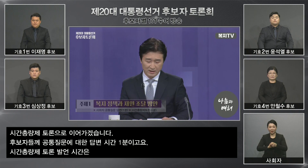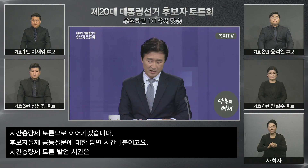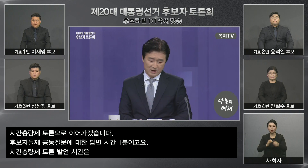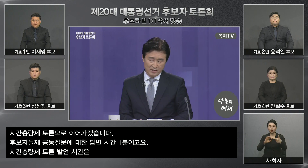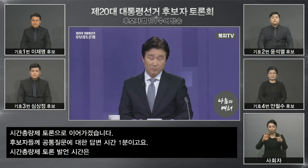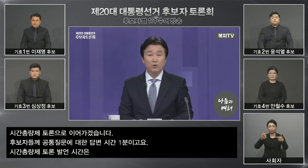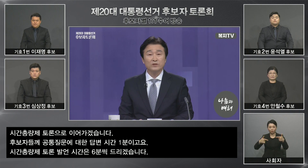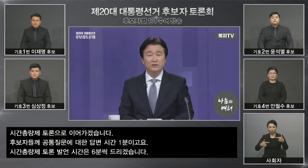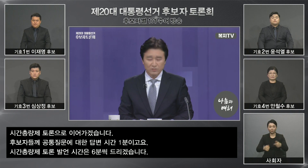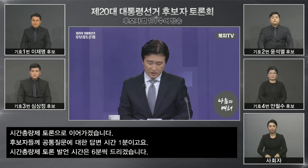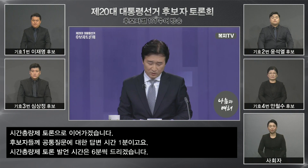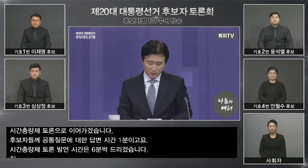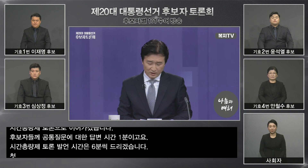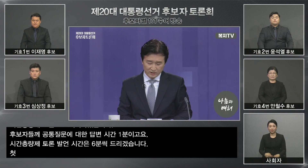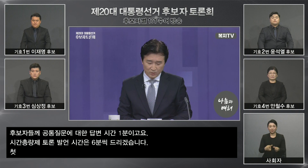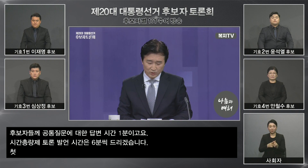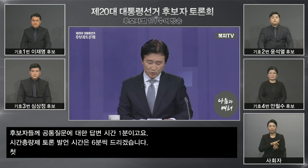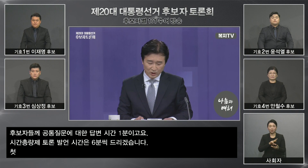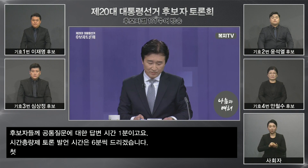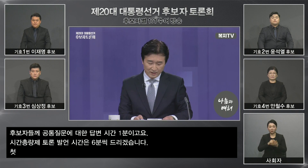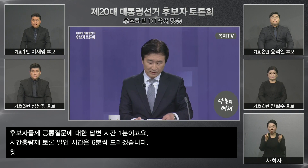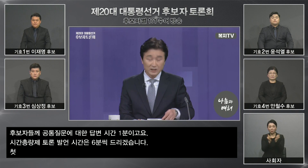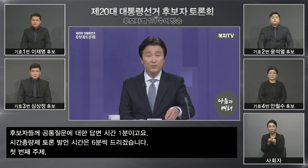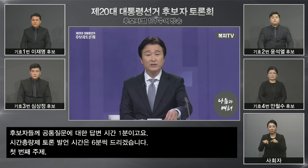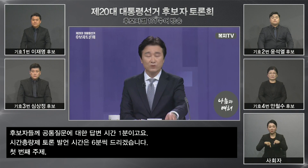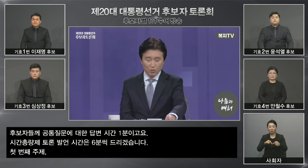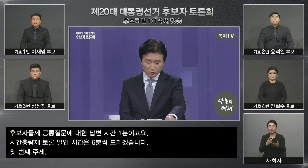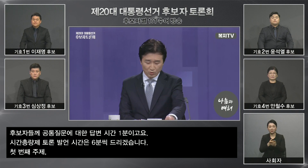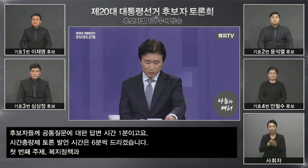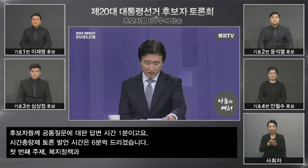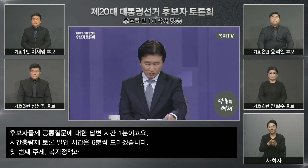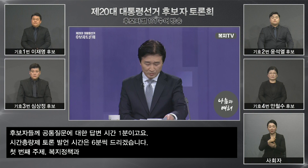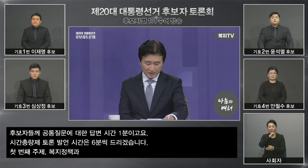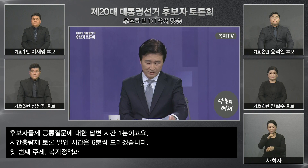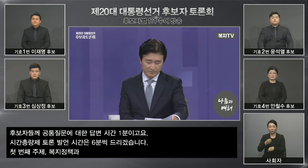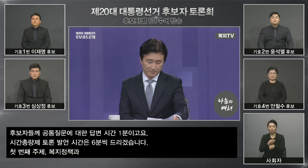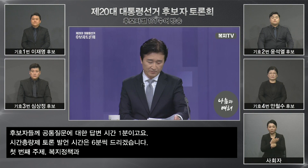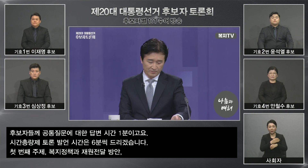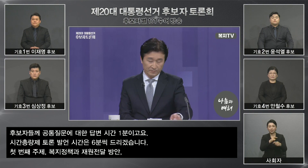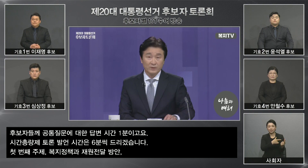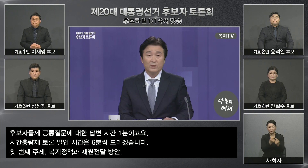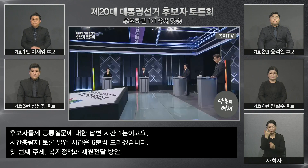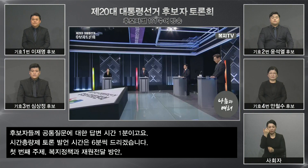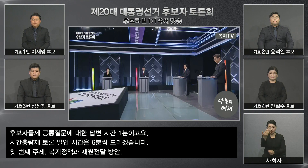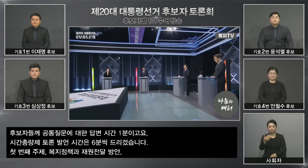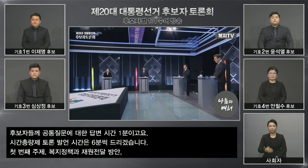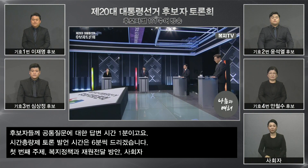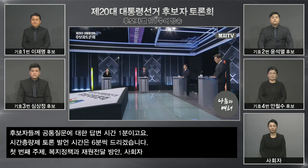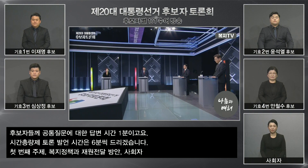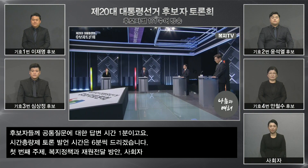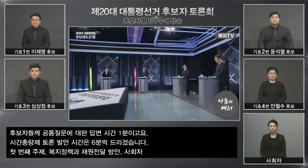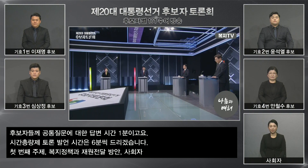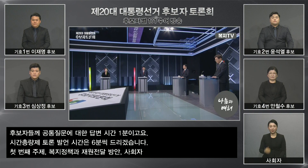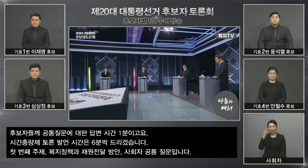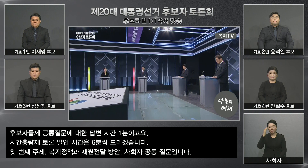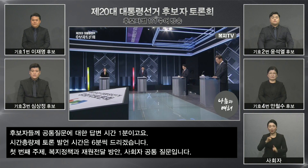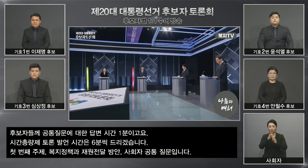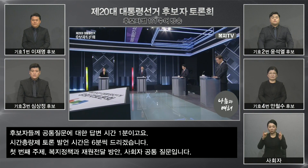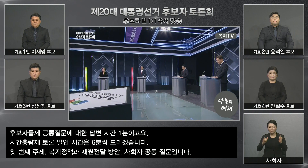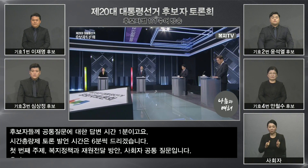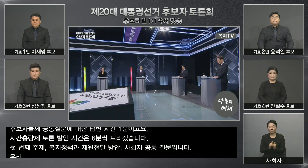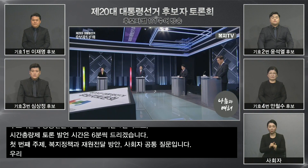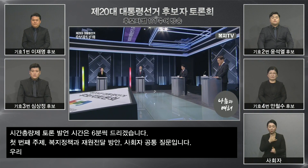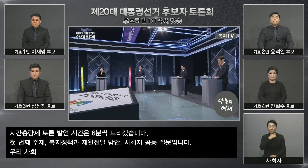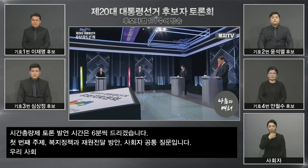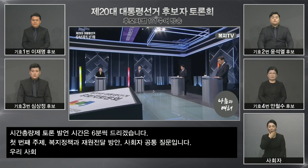주제, 복지 정책과 재원 조달 방안 사회자 공통 질문입니다. 우리 사회 전반에 걸쳐 복지에 대한